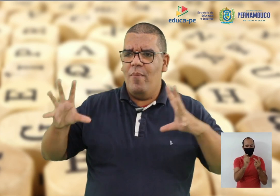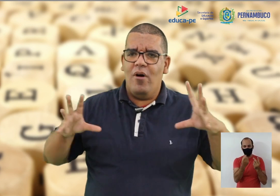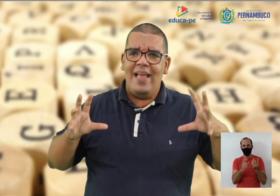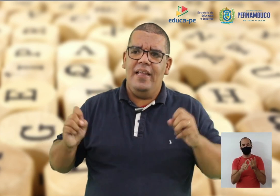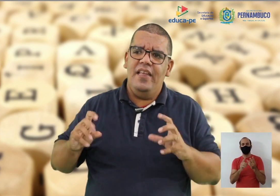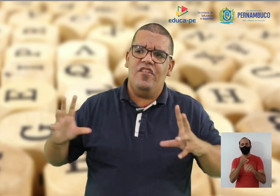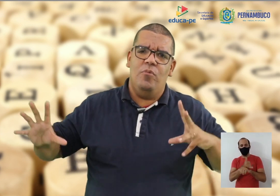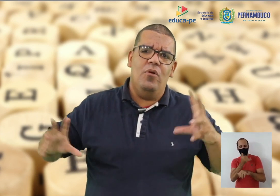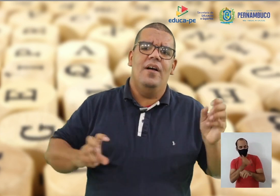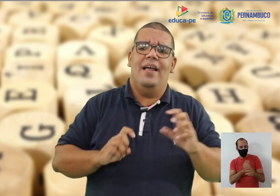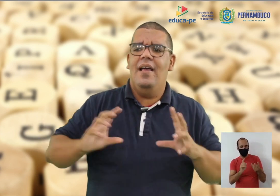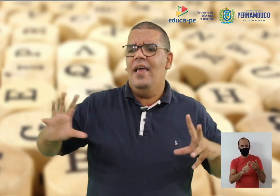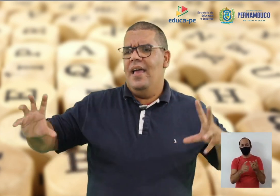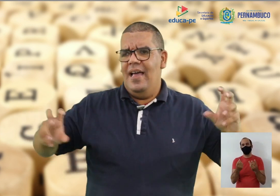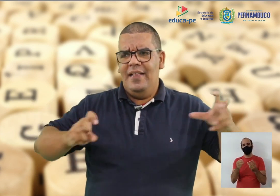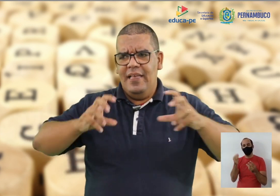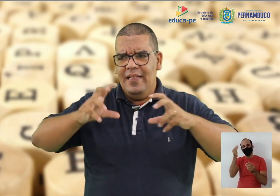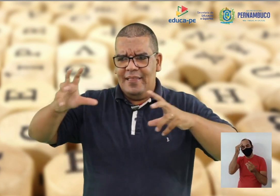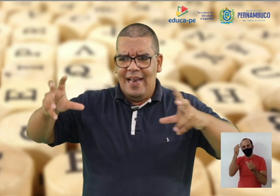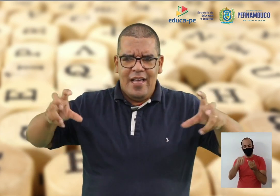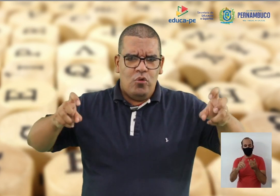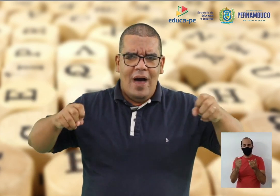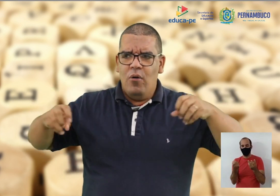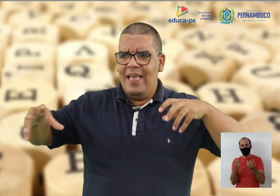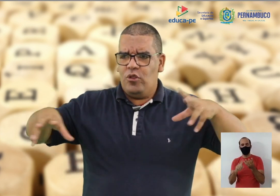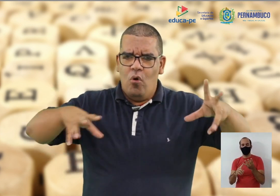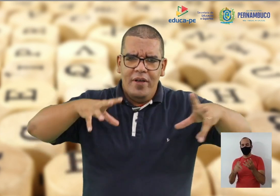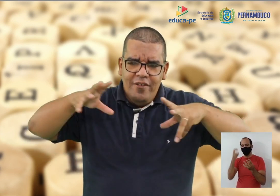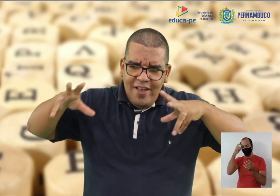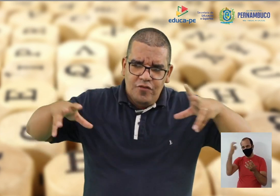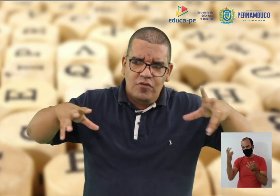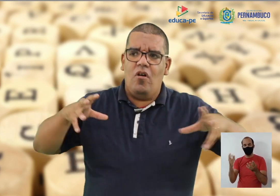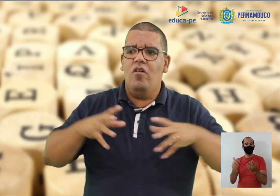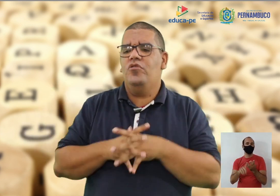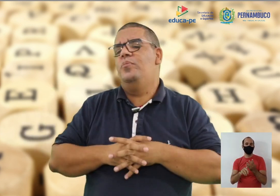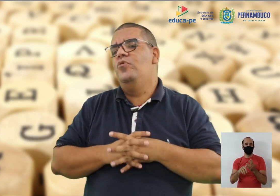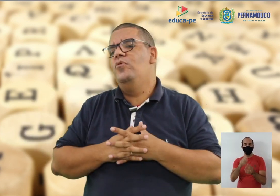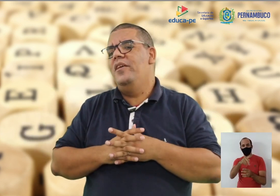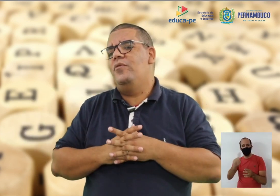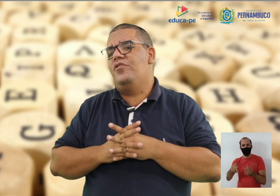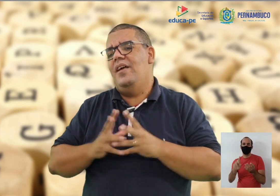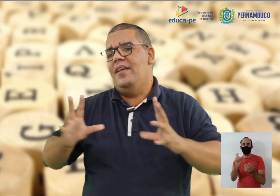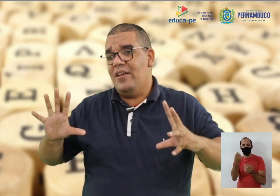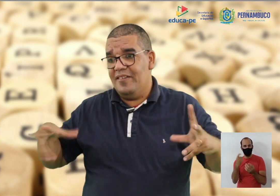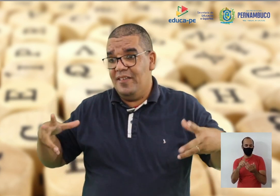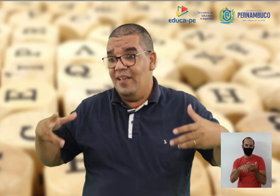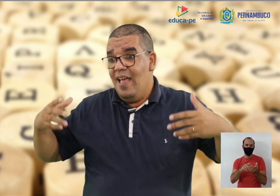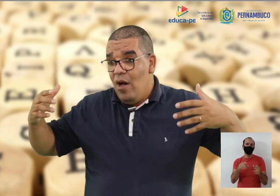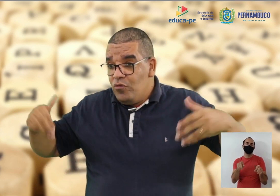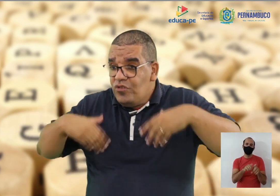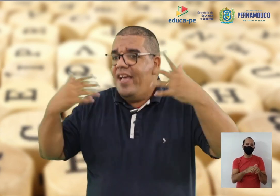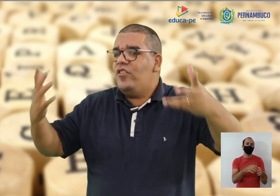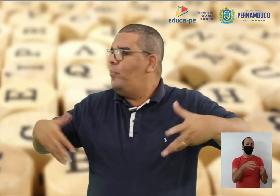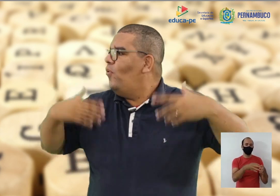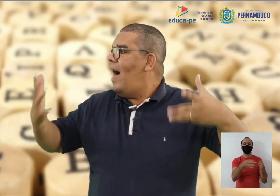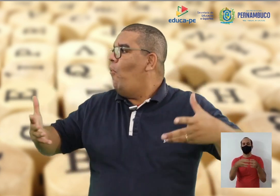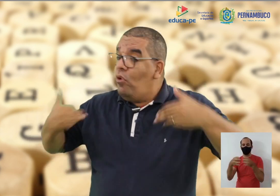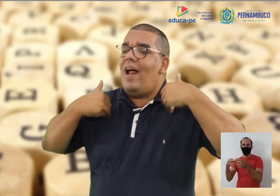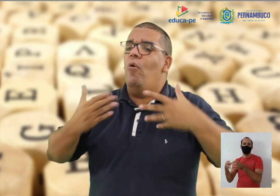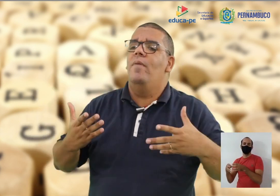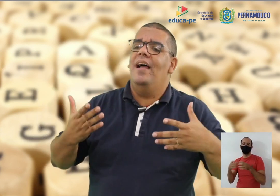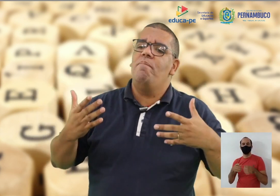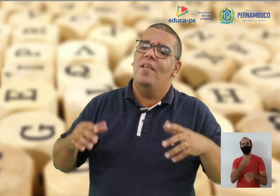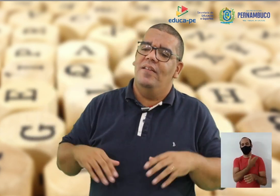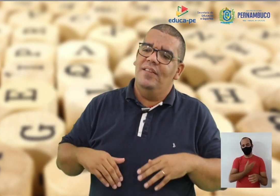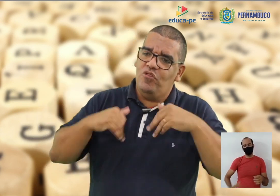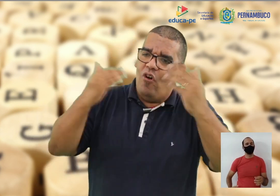no memorialismo, né, intelectual que atuou em diversos órgãos públicos. Né? Então, assim, um sujeito